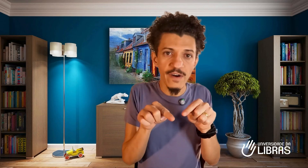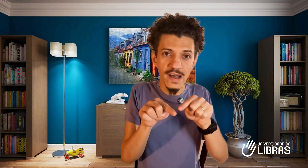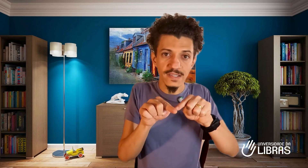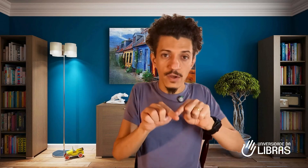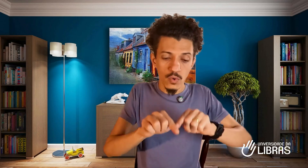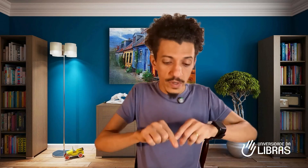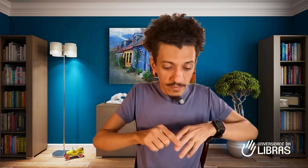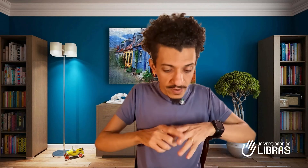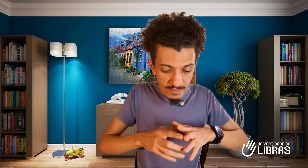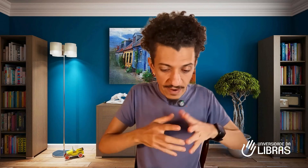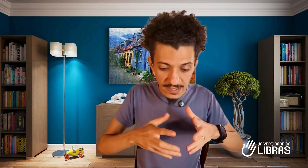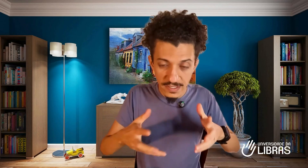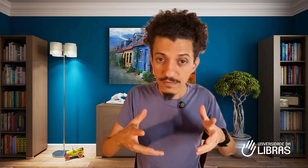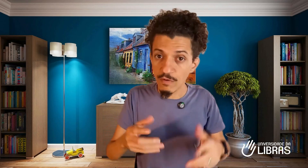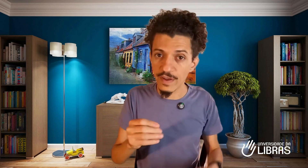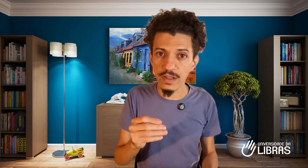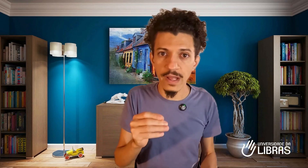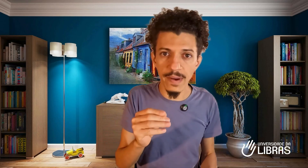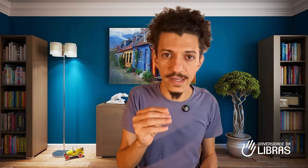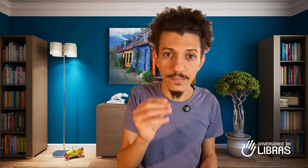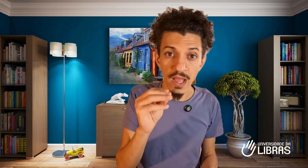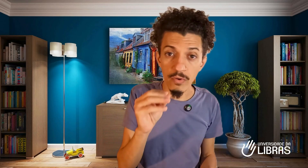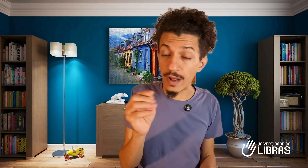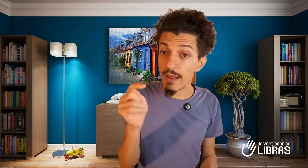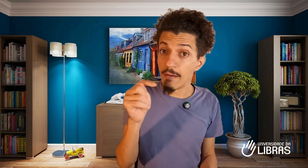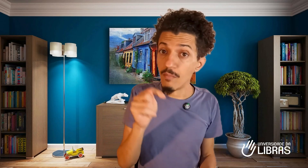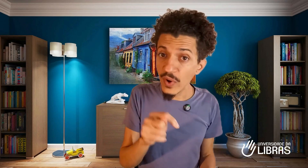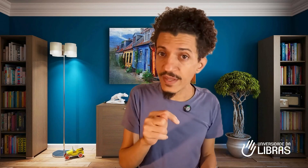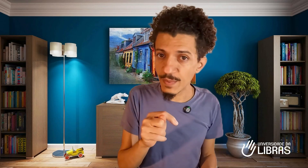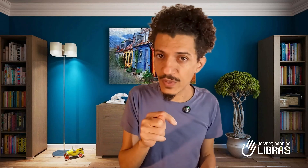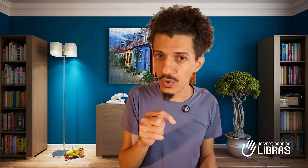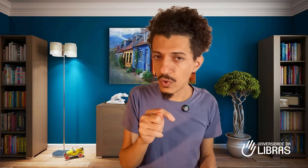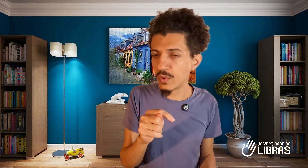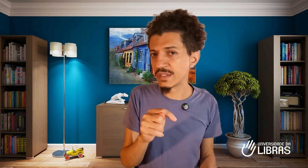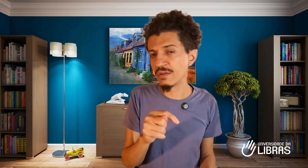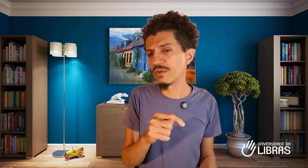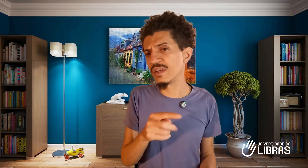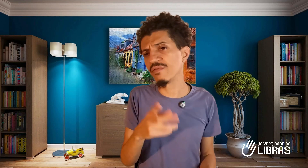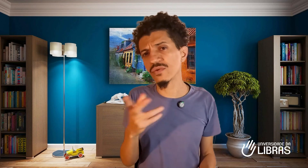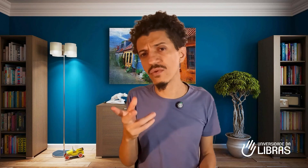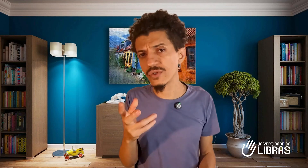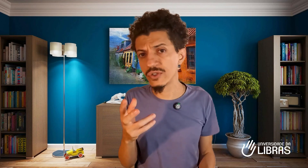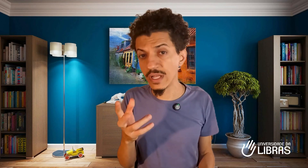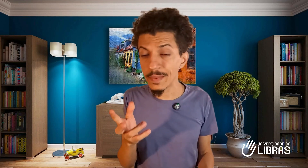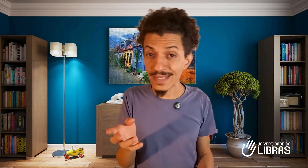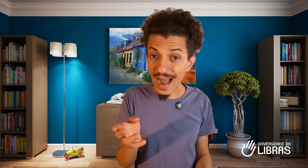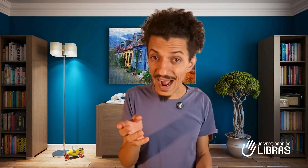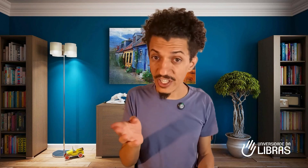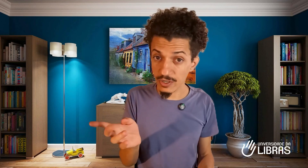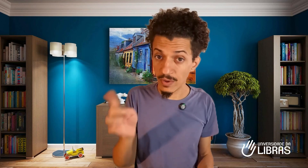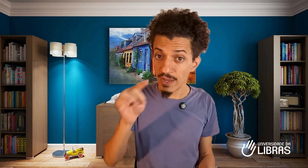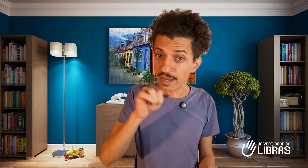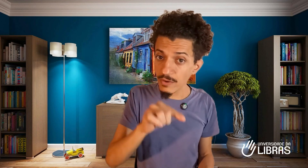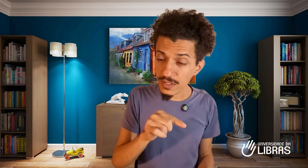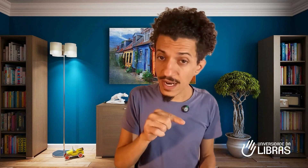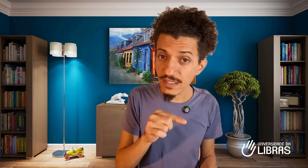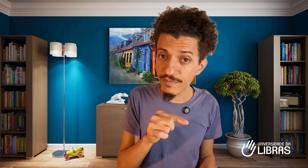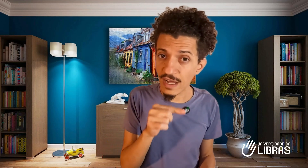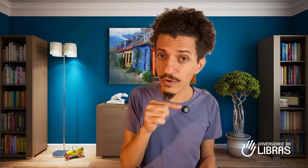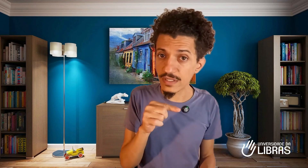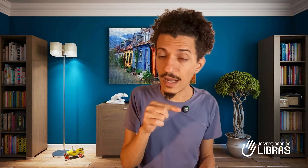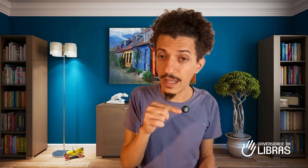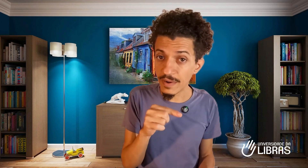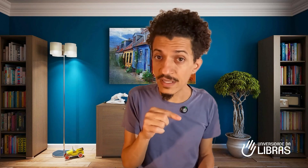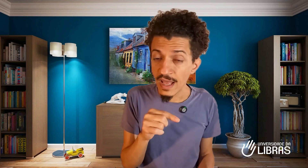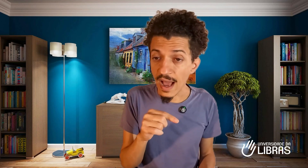que faz com que você vá se desenvolvendo ainda mais. Agora, muitas pessoas, inclusive nos cursos de Libras, acham que os